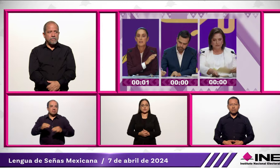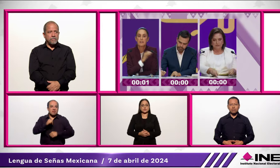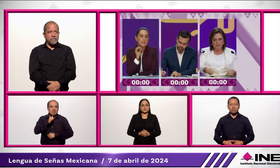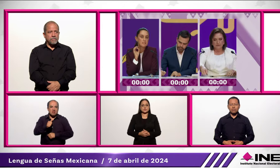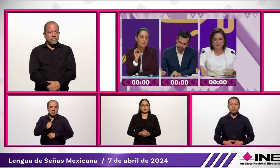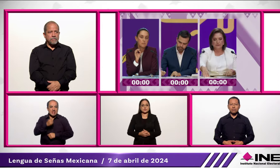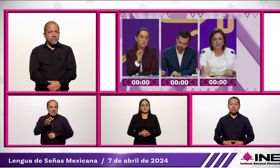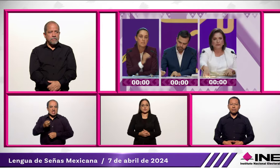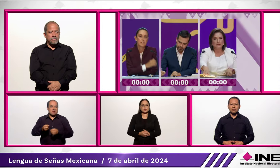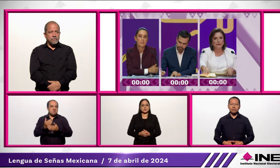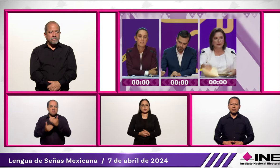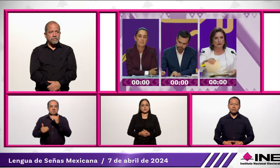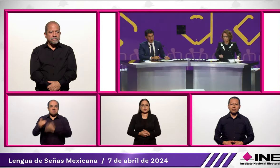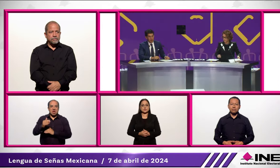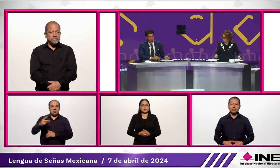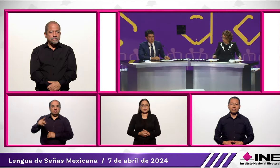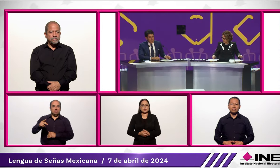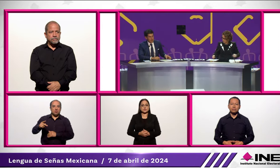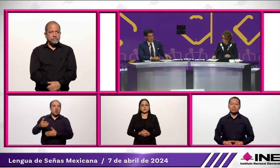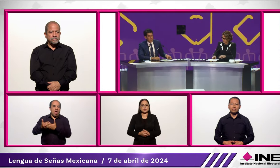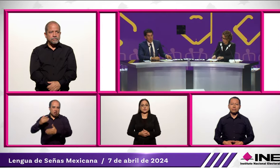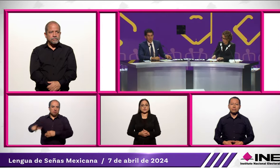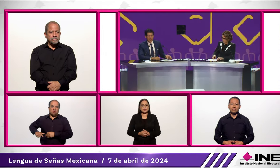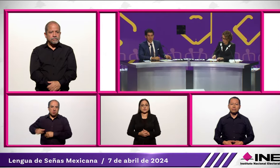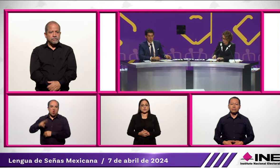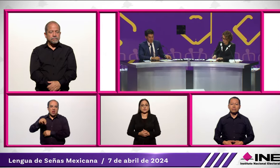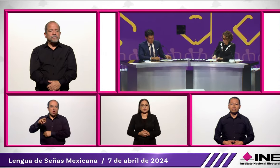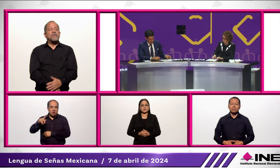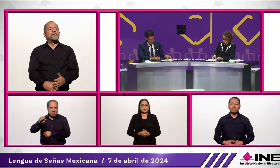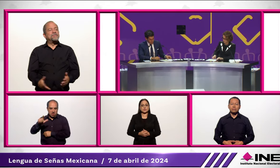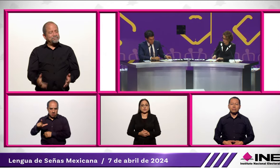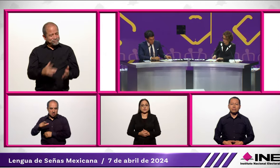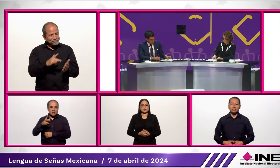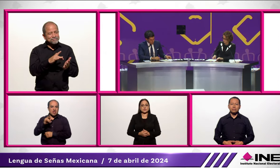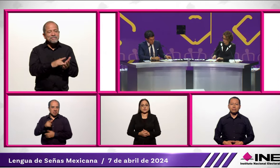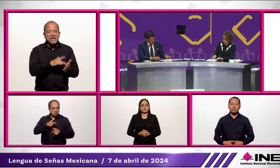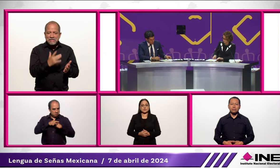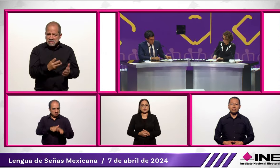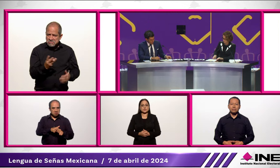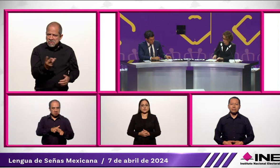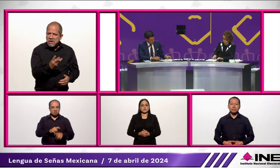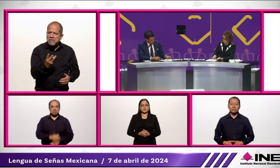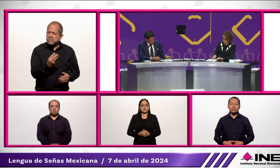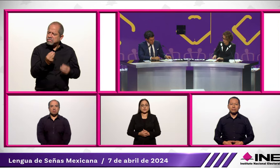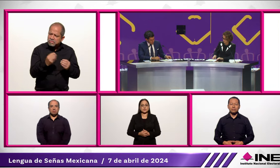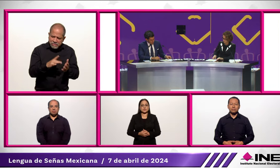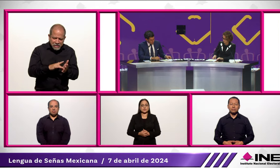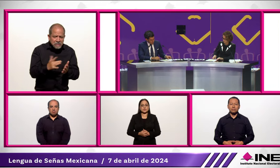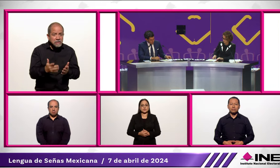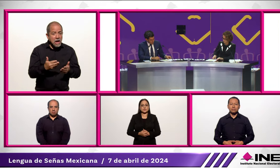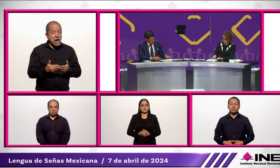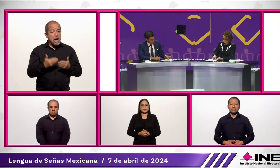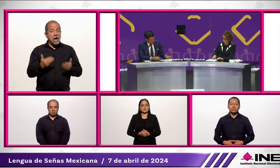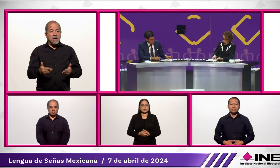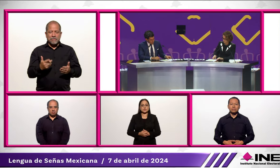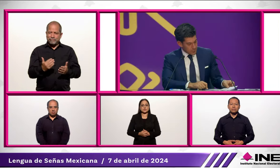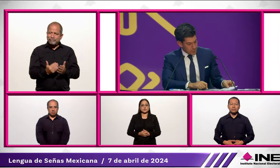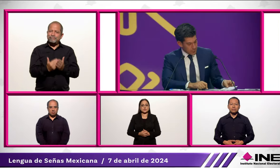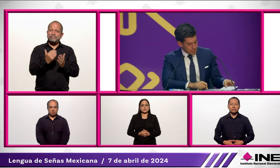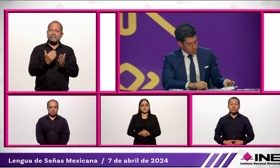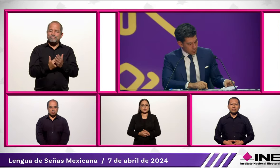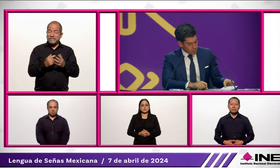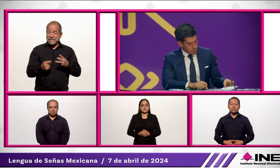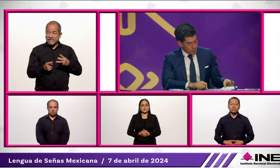neoliberal. Y así vamos a seguir. Gracias. Muchas gracias a las 3 candidaturas. Vamos con el bloque 2 de este segmento 3,